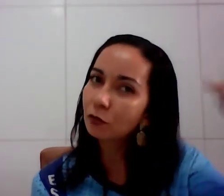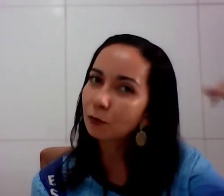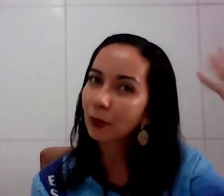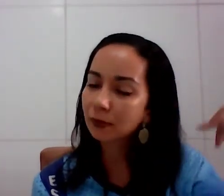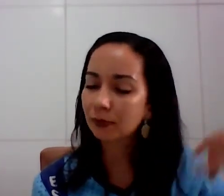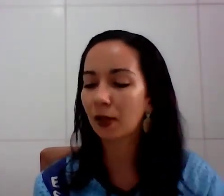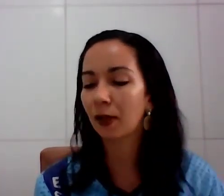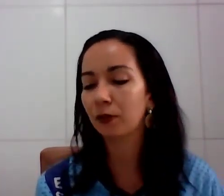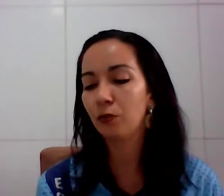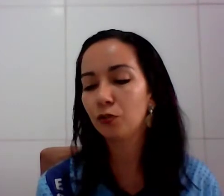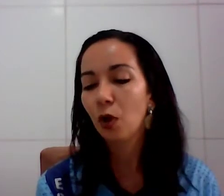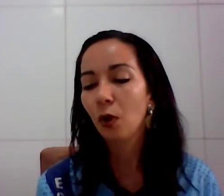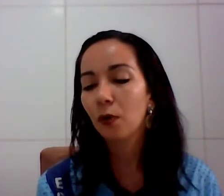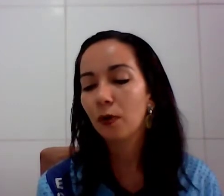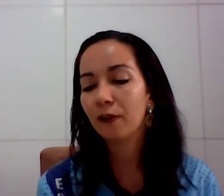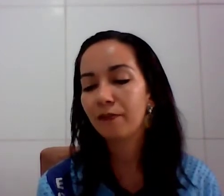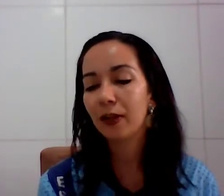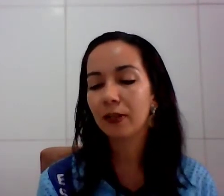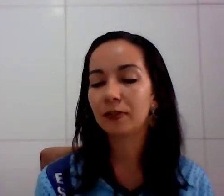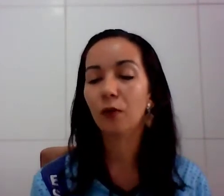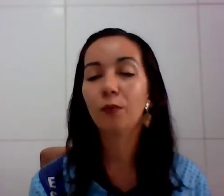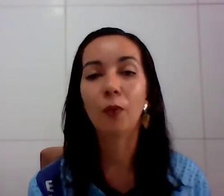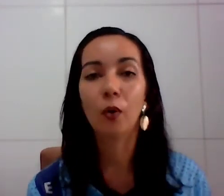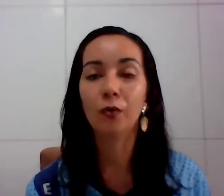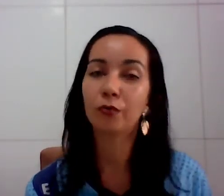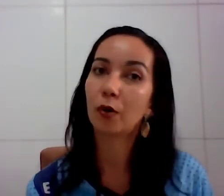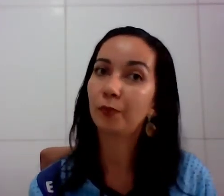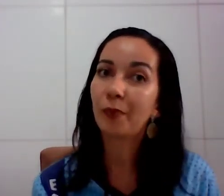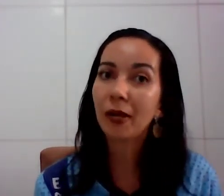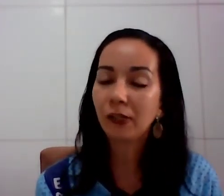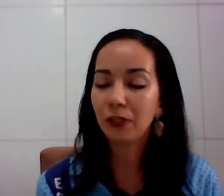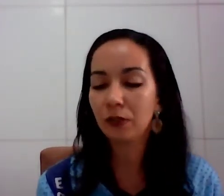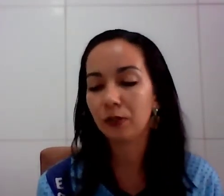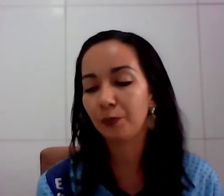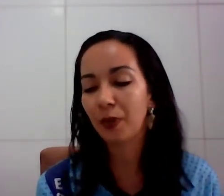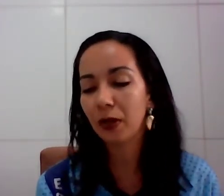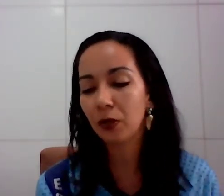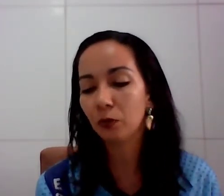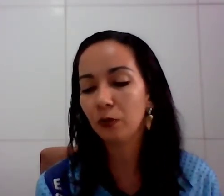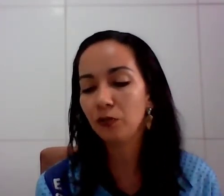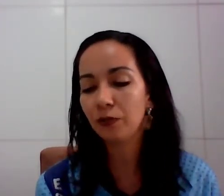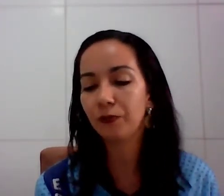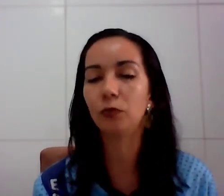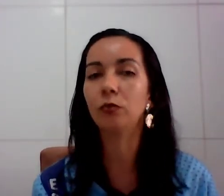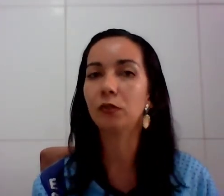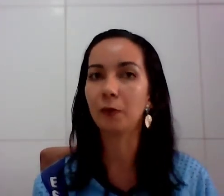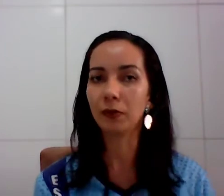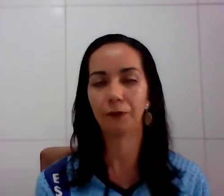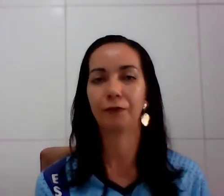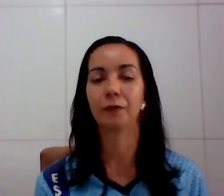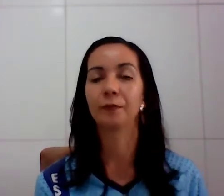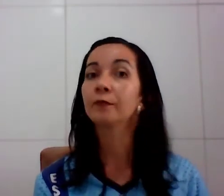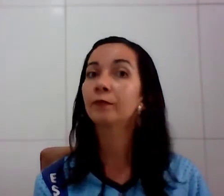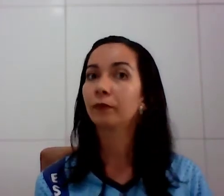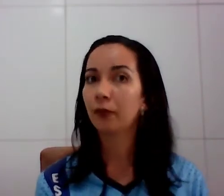eventos passados com referência a um povo, a um país, a um período ou indivíduo específico. Tem